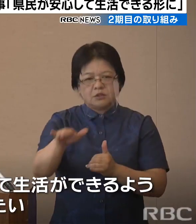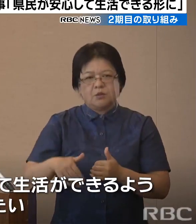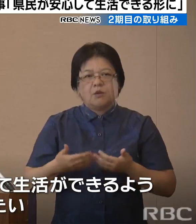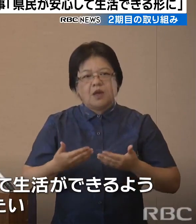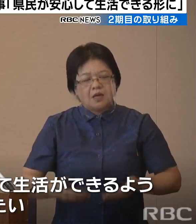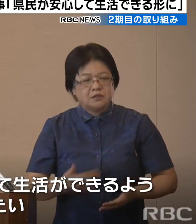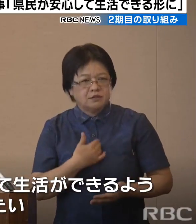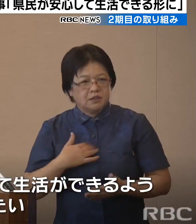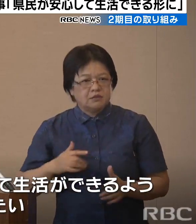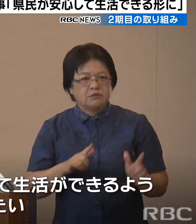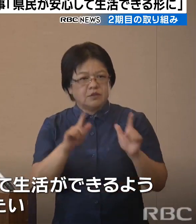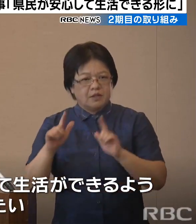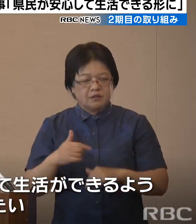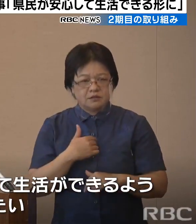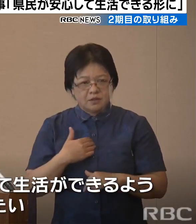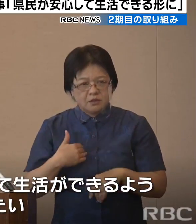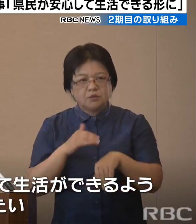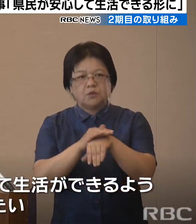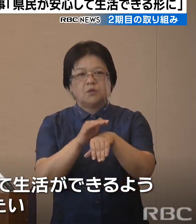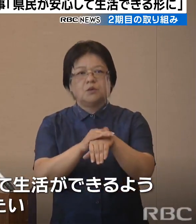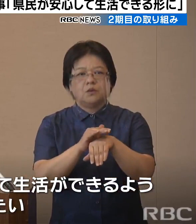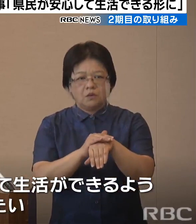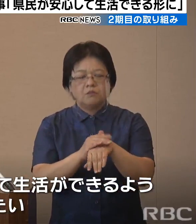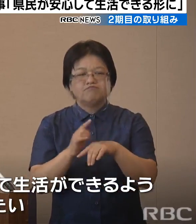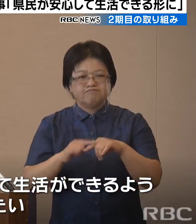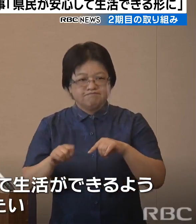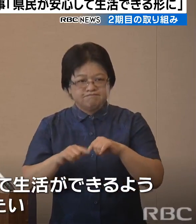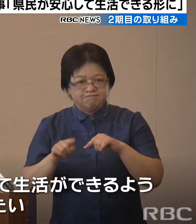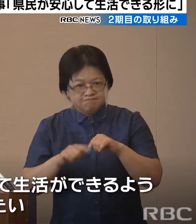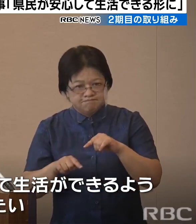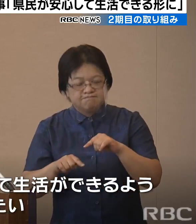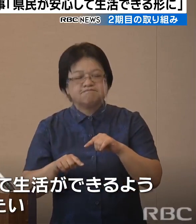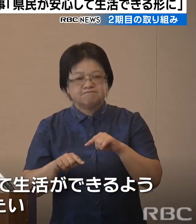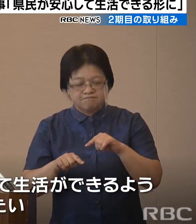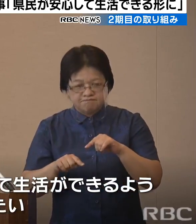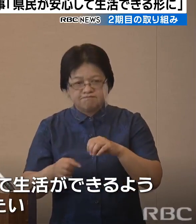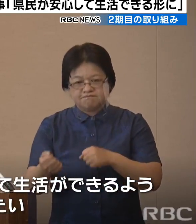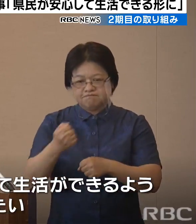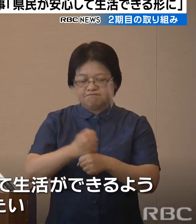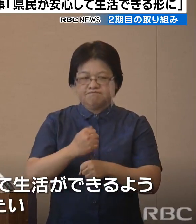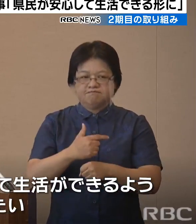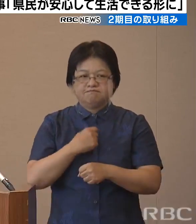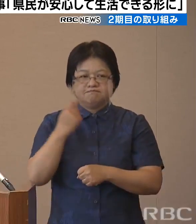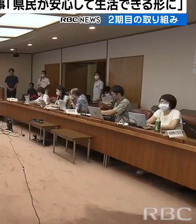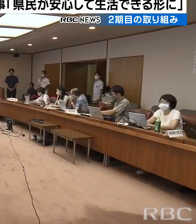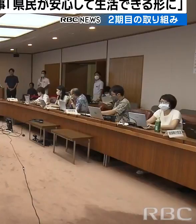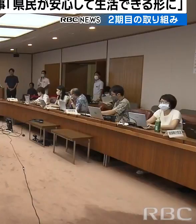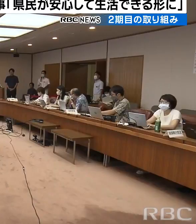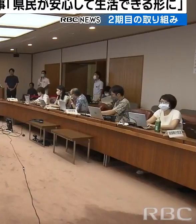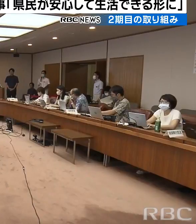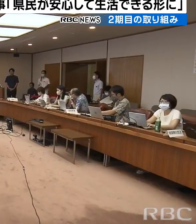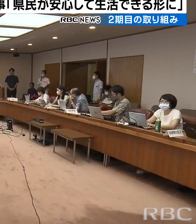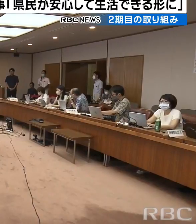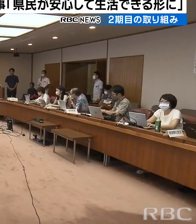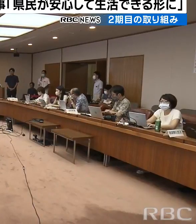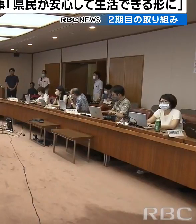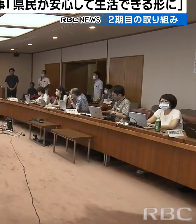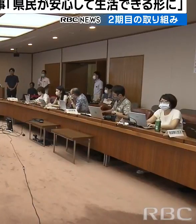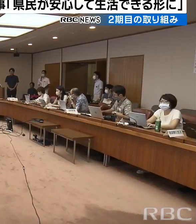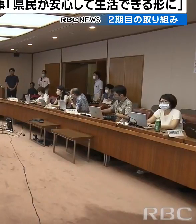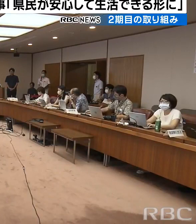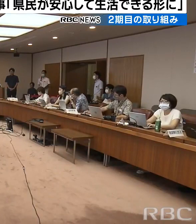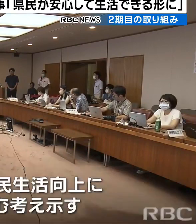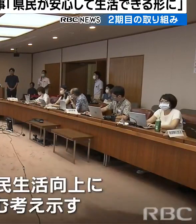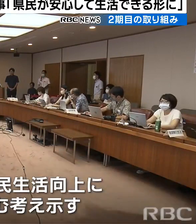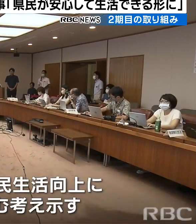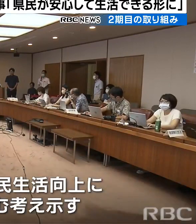生活ができるような形を徐々にでもいいから取り戻していきたいというように考えています玉置